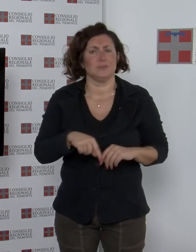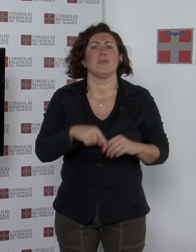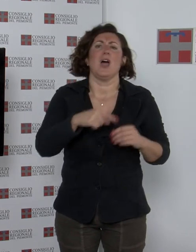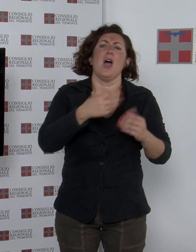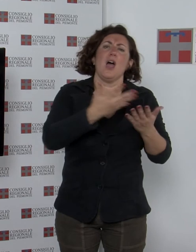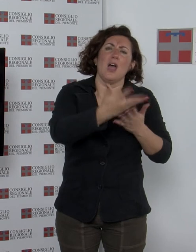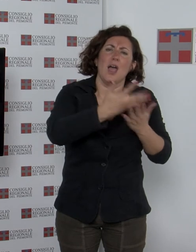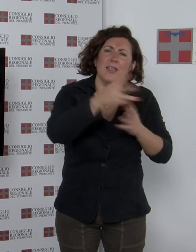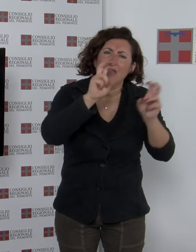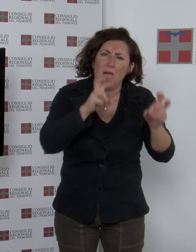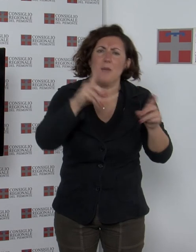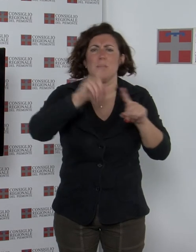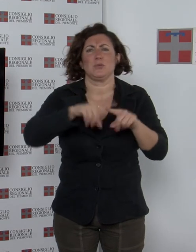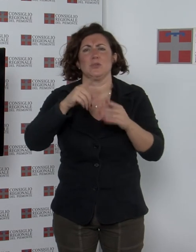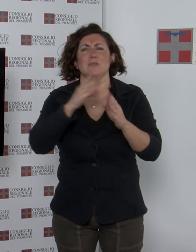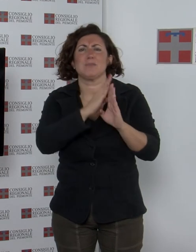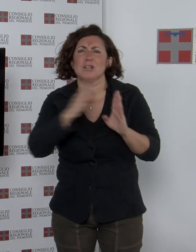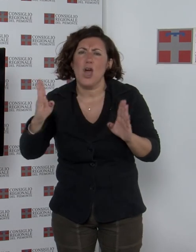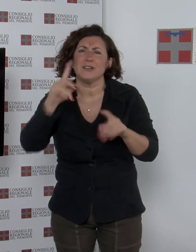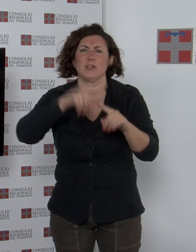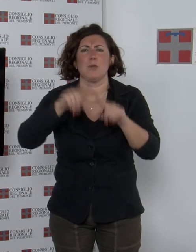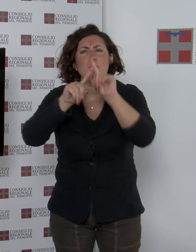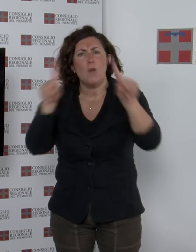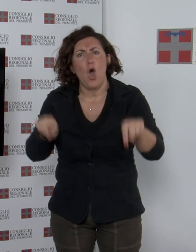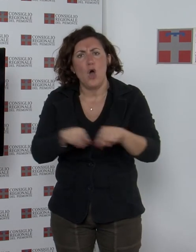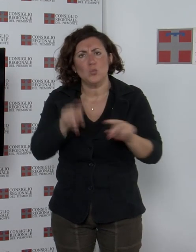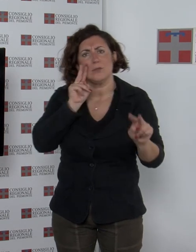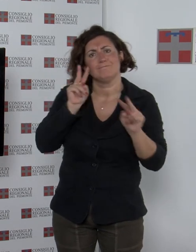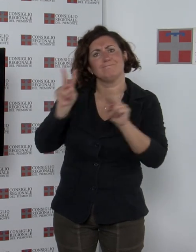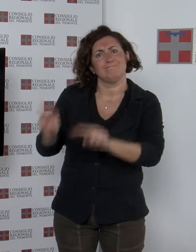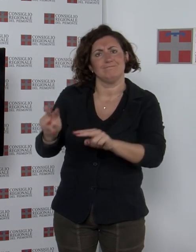d'iscrizione per partecipare al concorso disponibili sul sito del consiglio